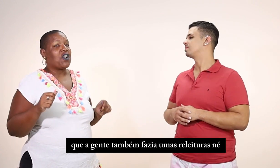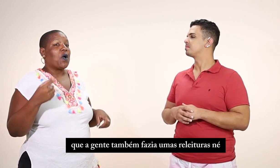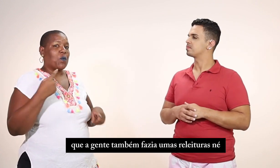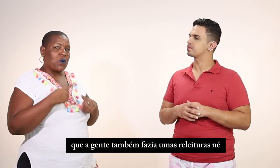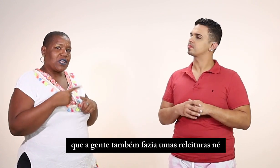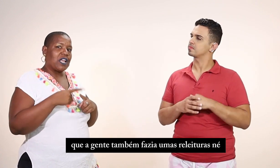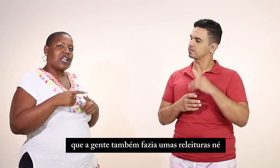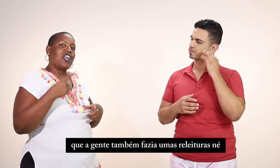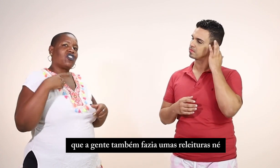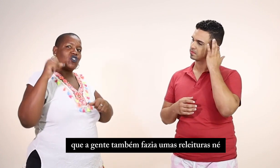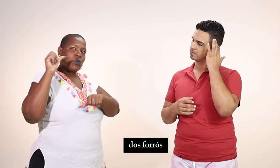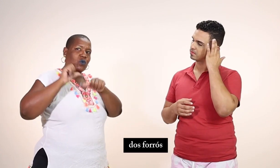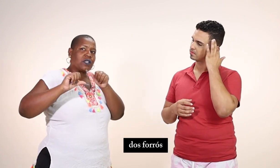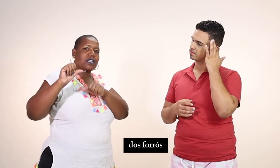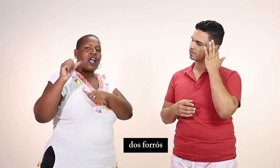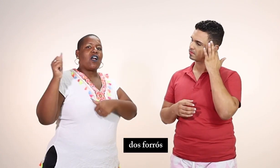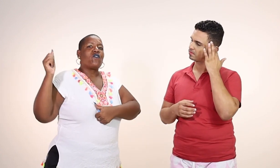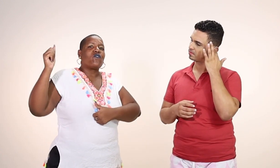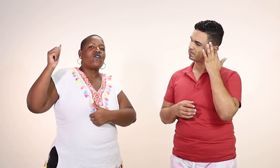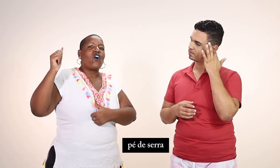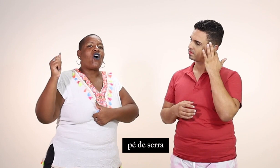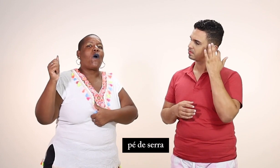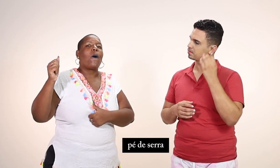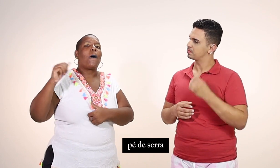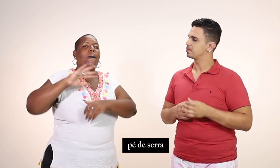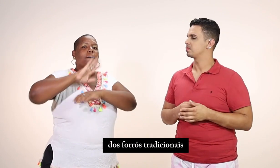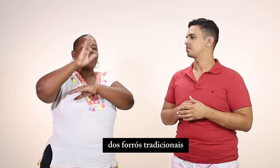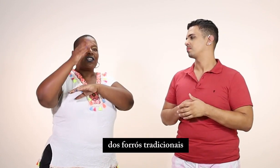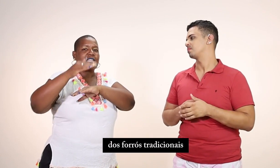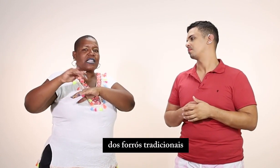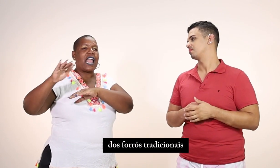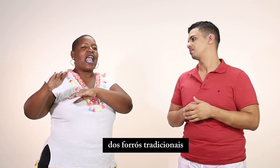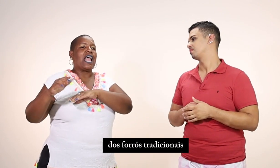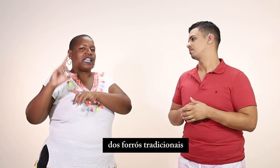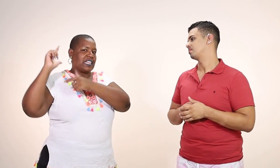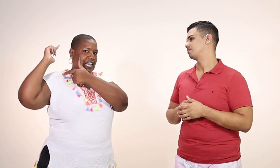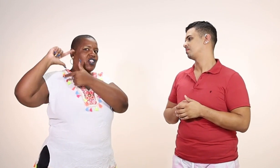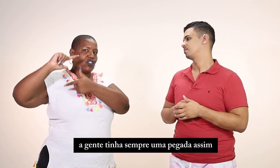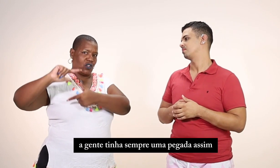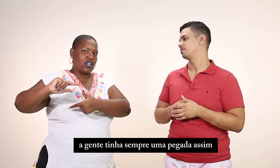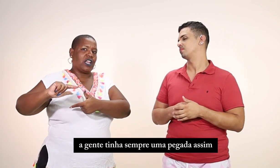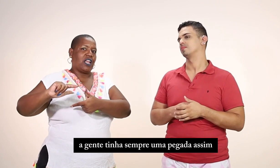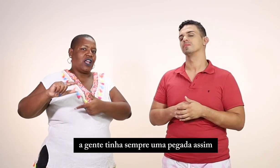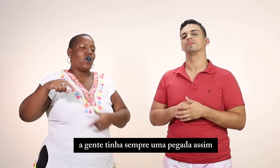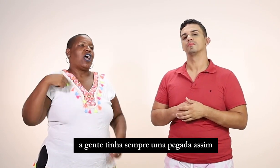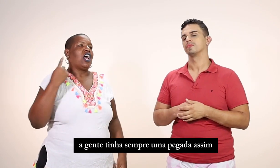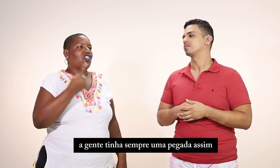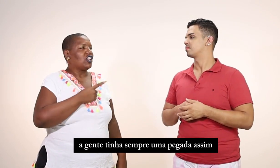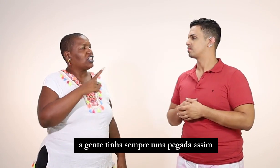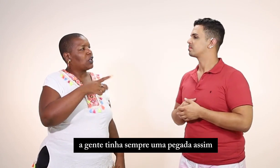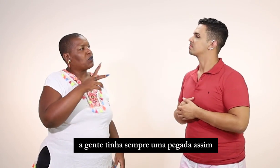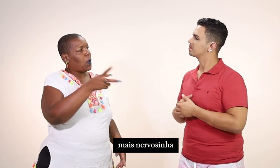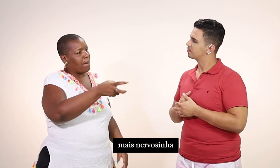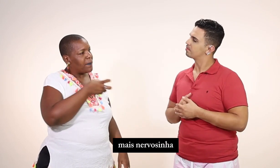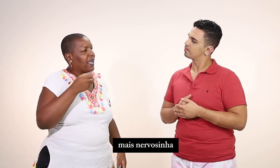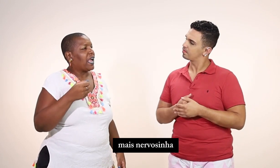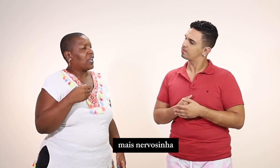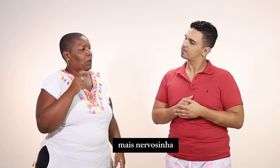umas releituras, né, dos forrós pé de serra, dos forrós tradicionais. A gente tinha sempre uma pegada assim mais nervosinha, uma